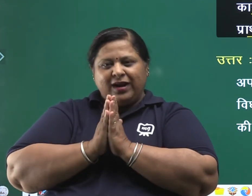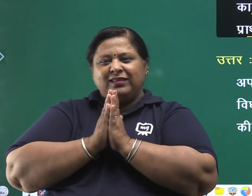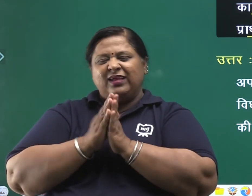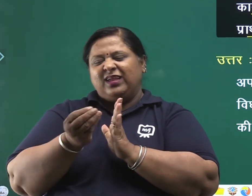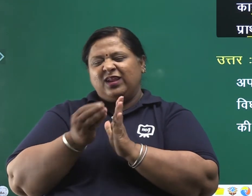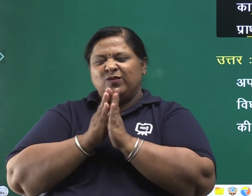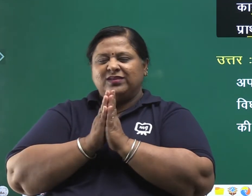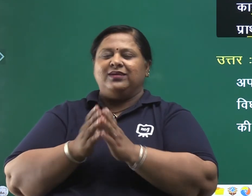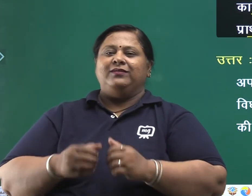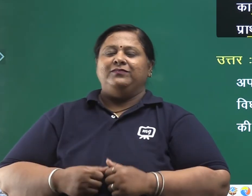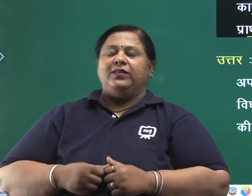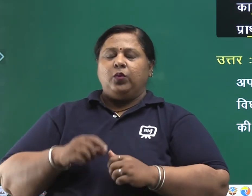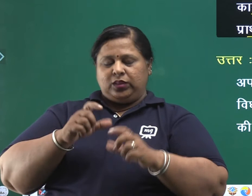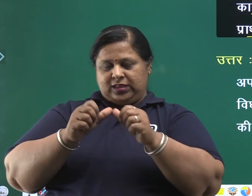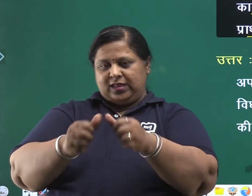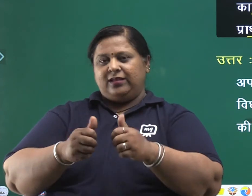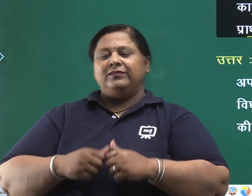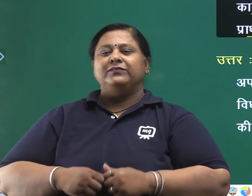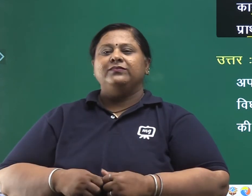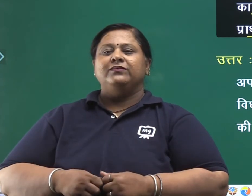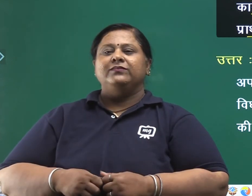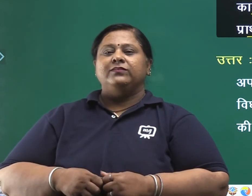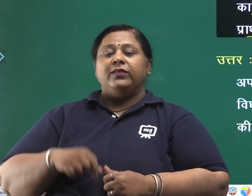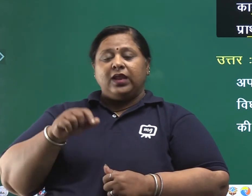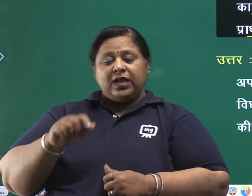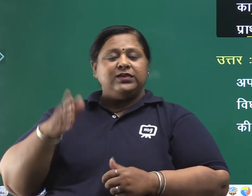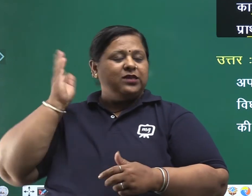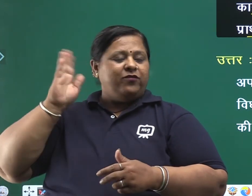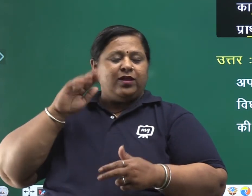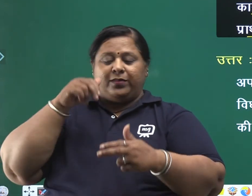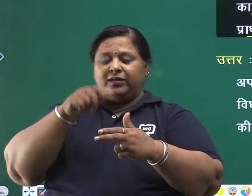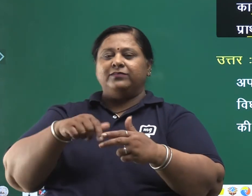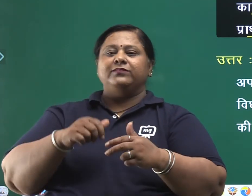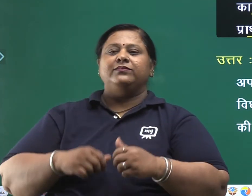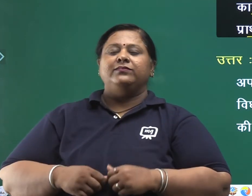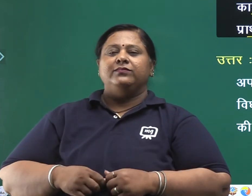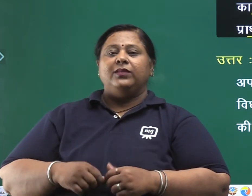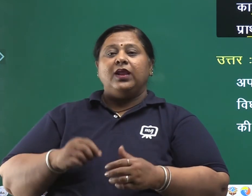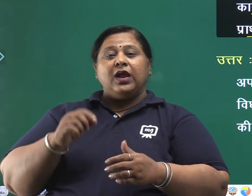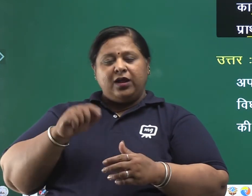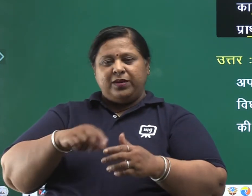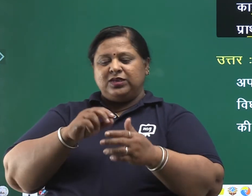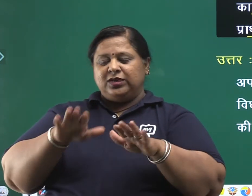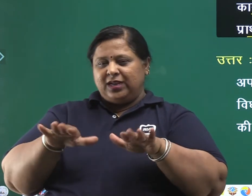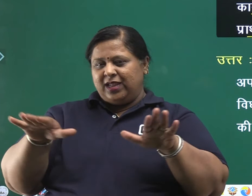प्रार्थना की है? उत्तर है इस कविता में पंछी ने